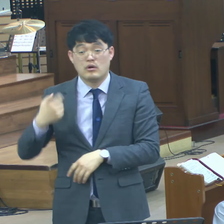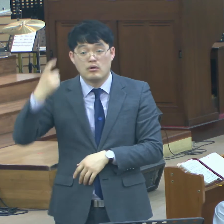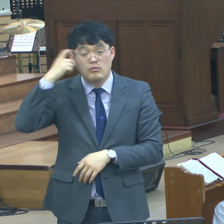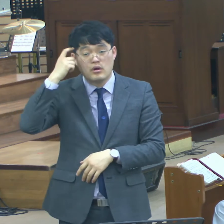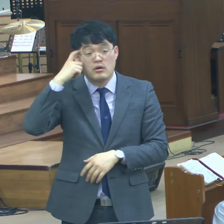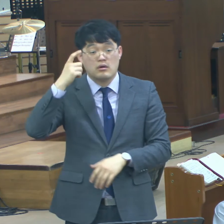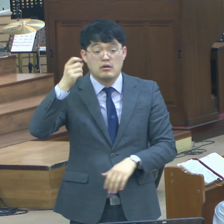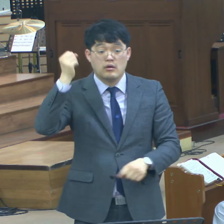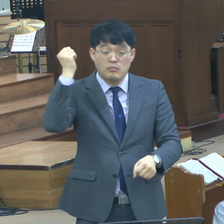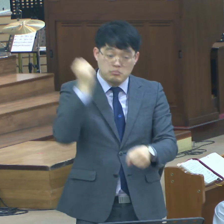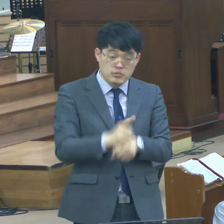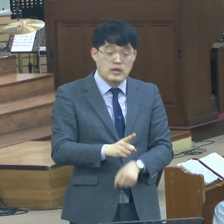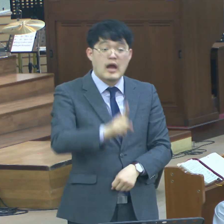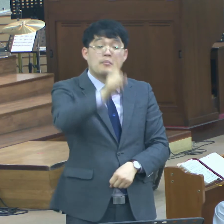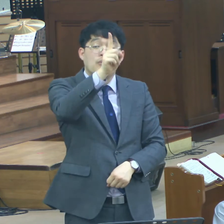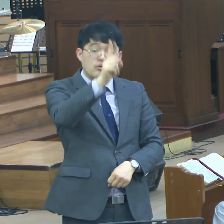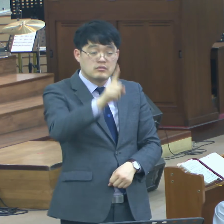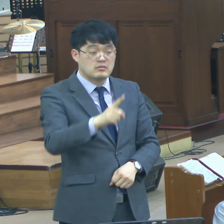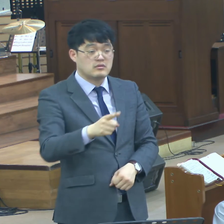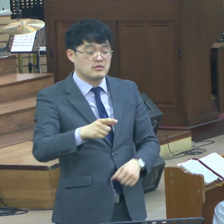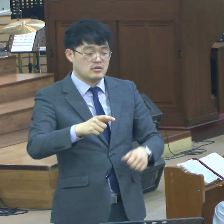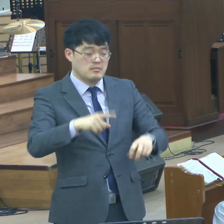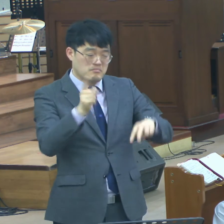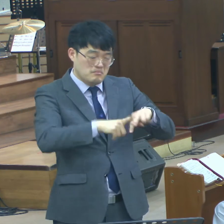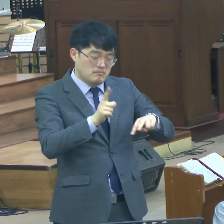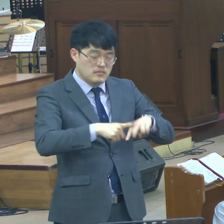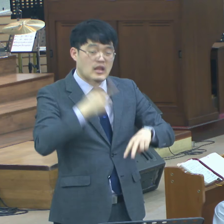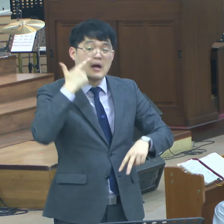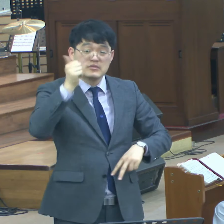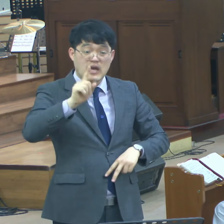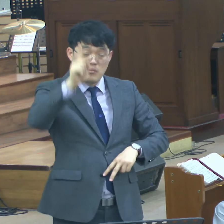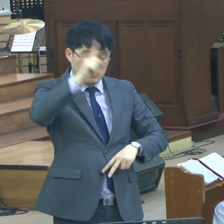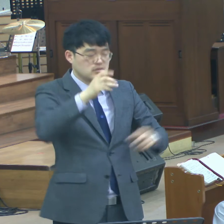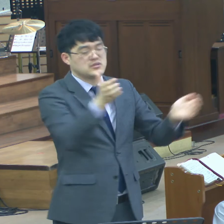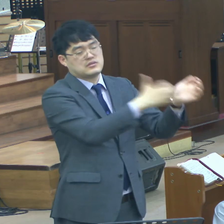형을 두드러 패는 거는요, 아버지 거는.